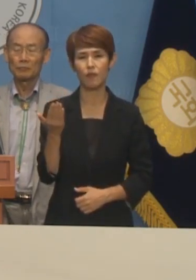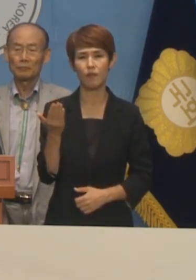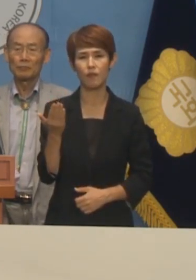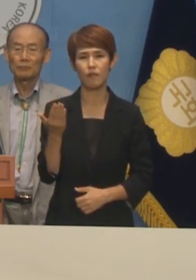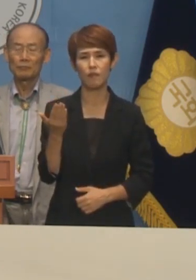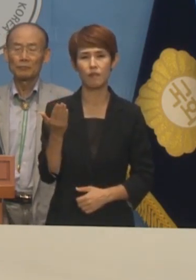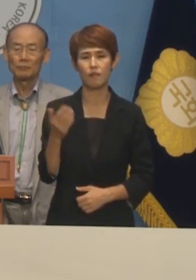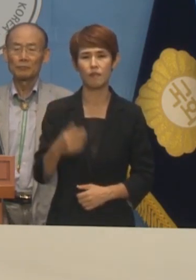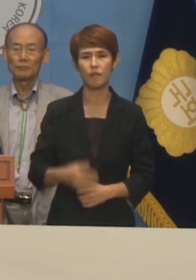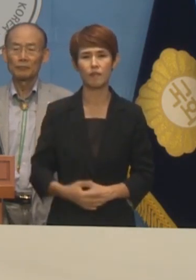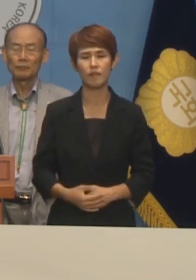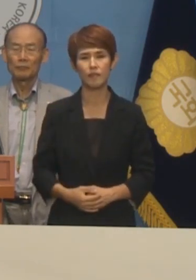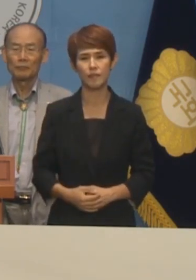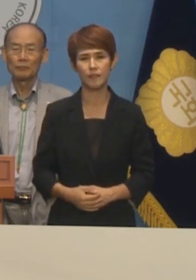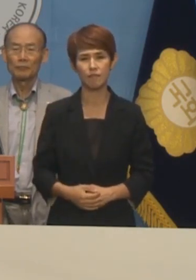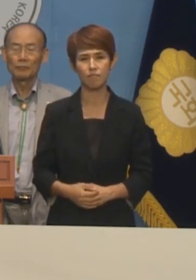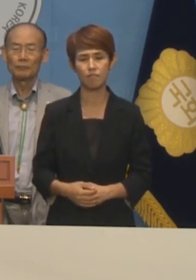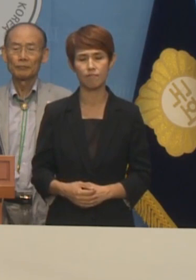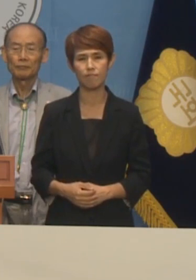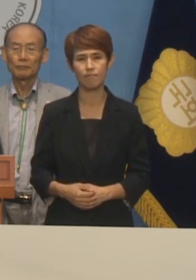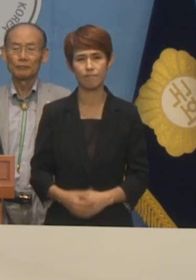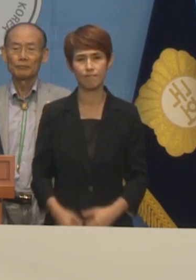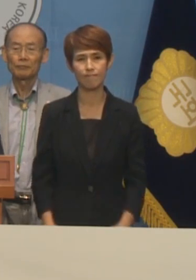대치도 전화된 것이다.